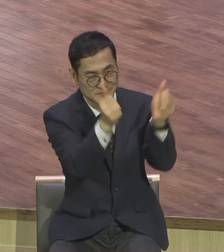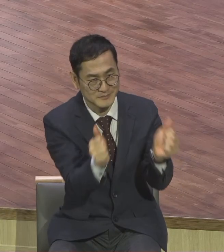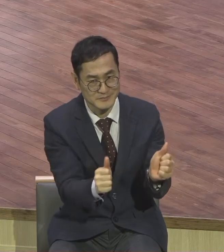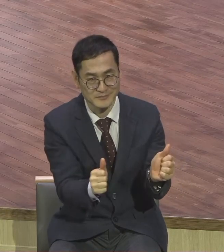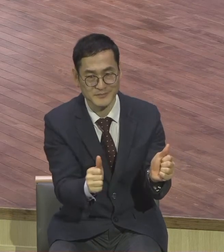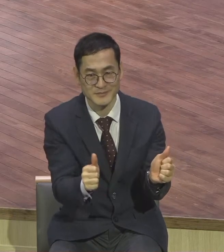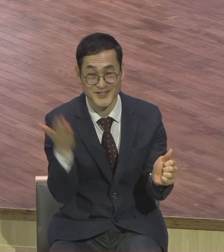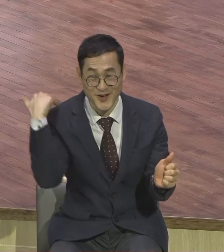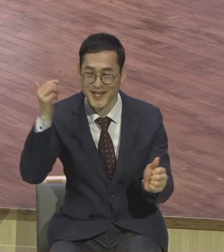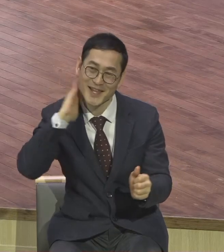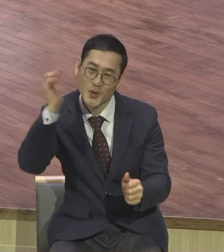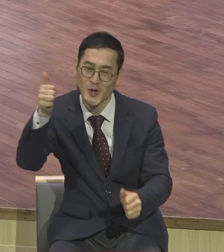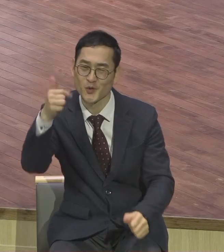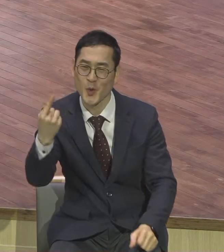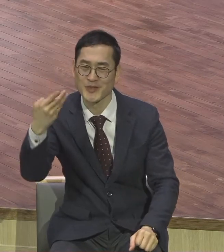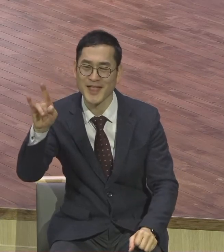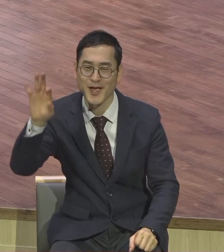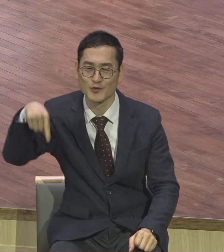뭐요.